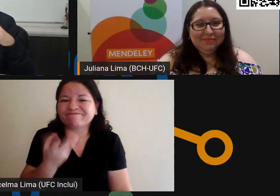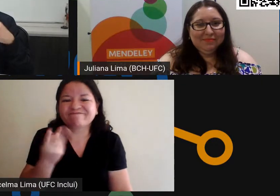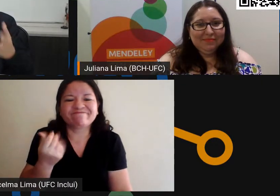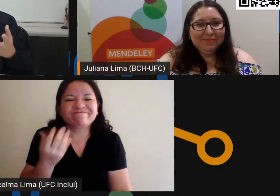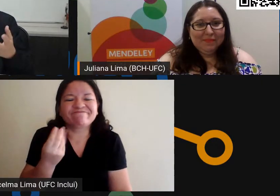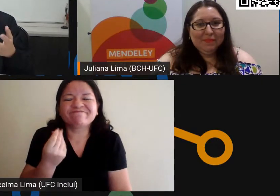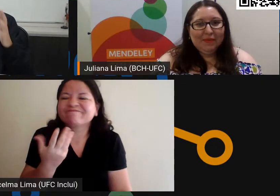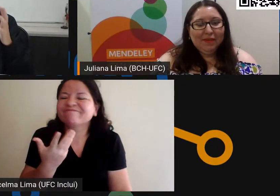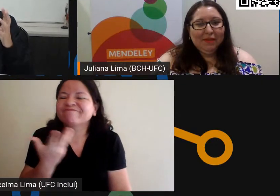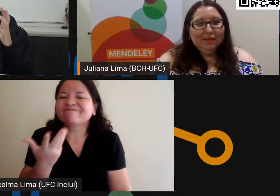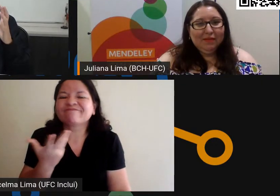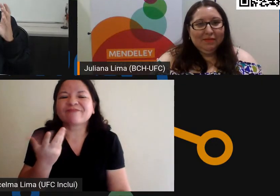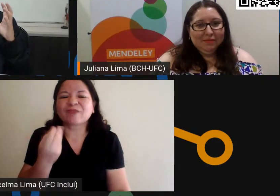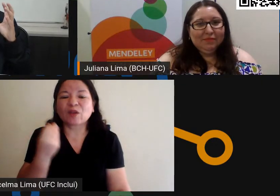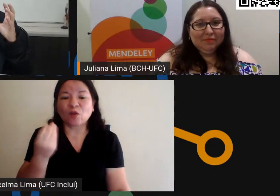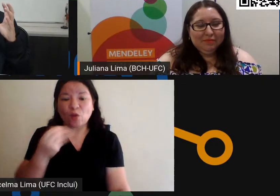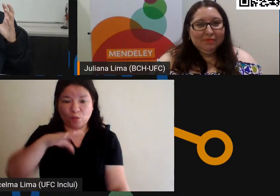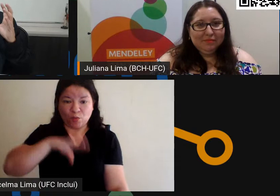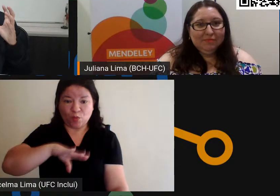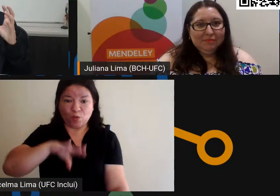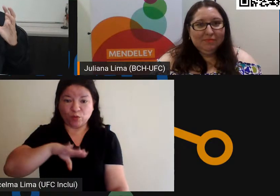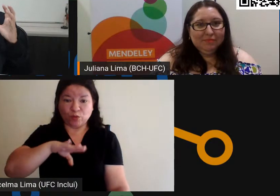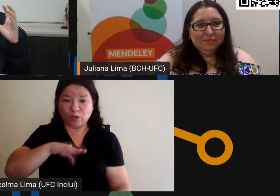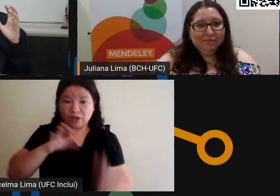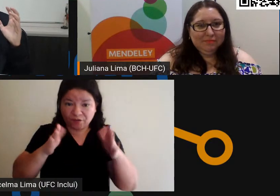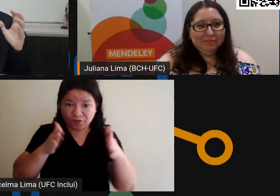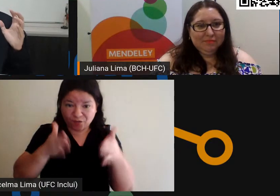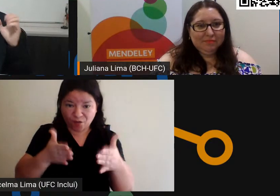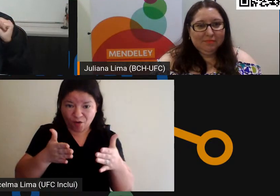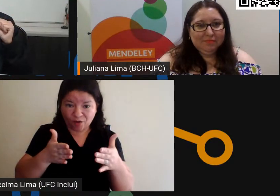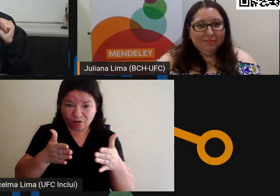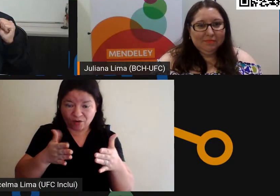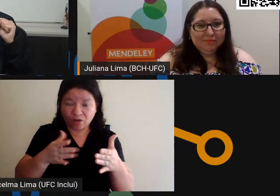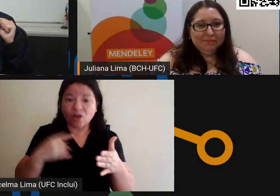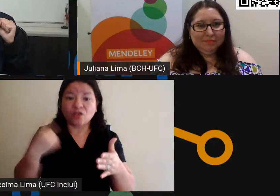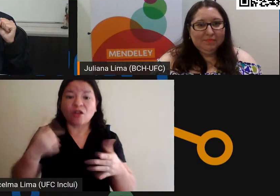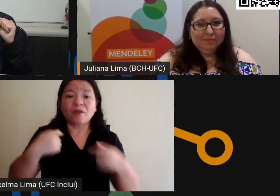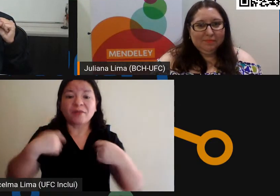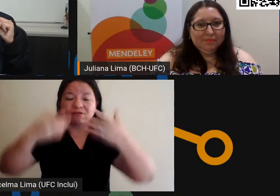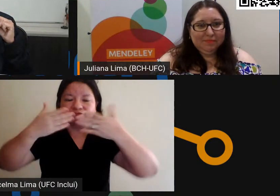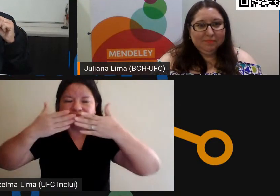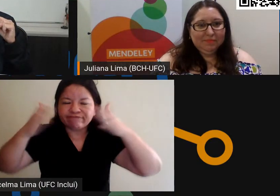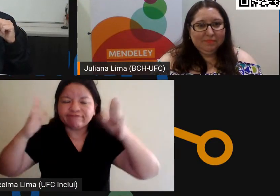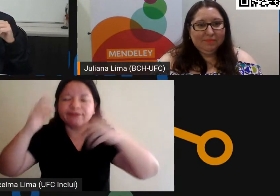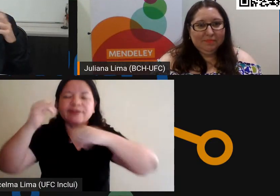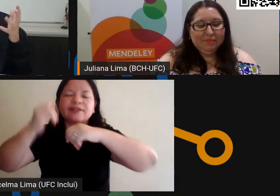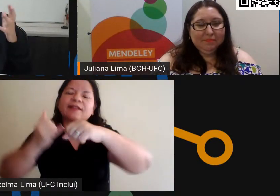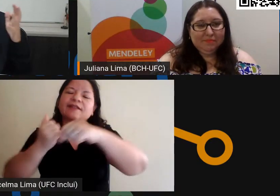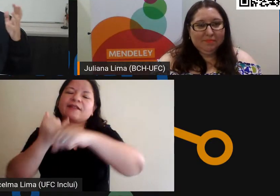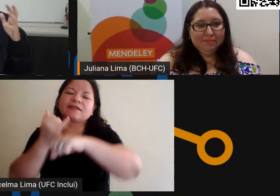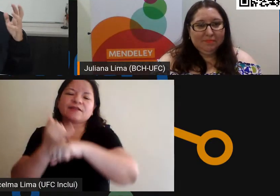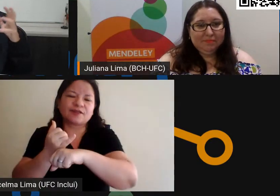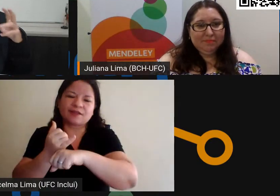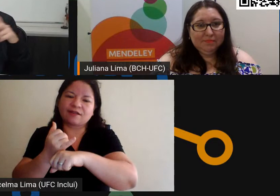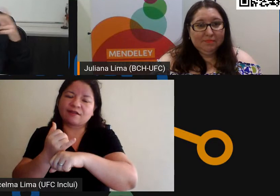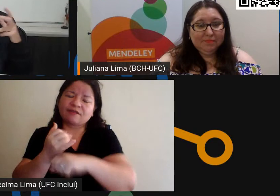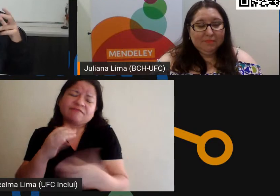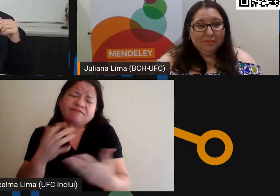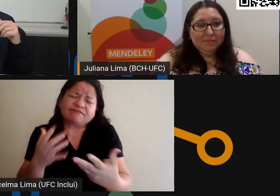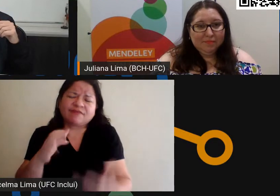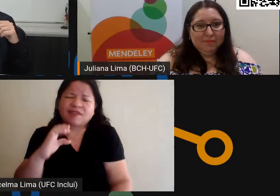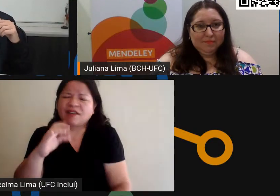em português apenas, veja, nós estamos trabalhando com um cenário internacional, né? E é lógico, as